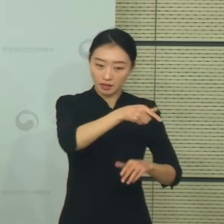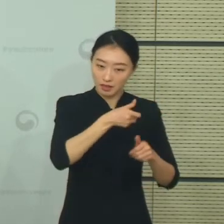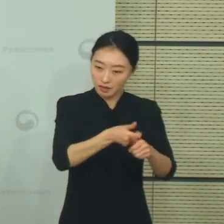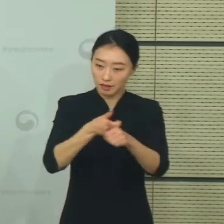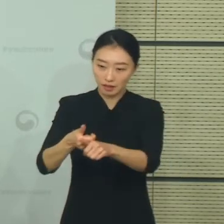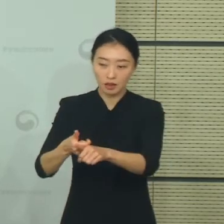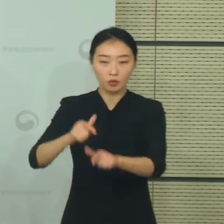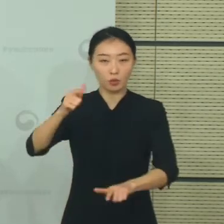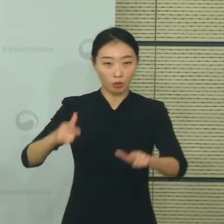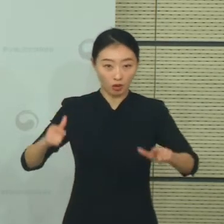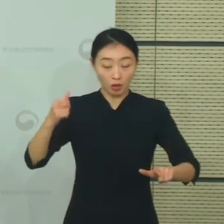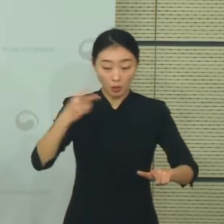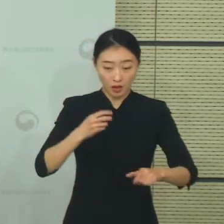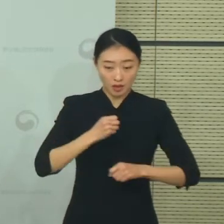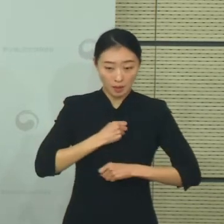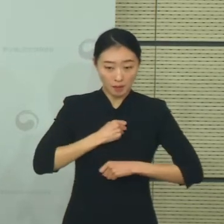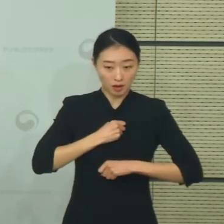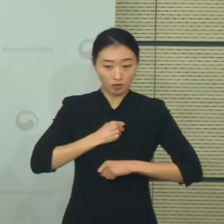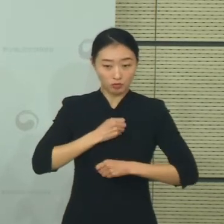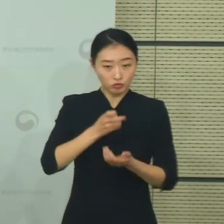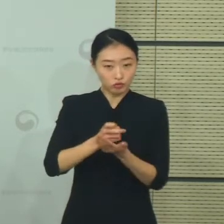준수하지 않는